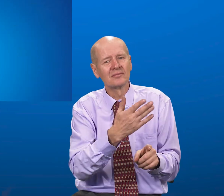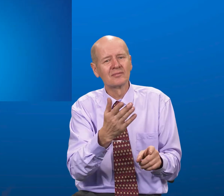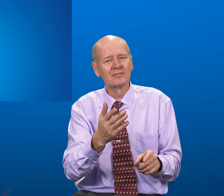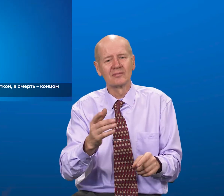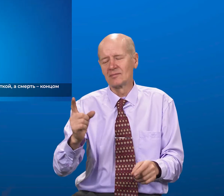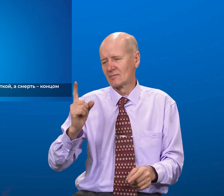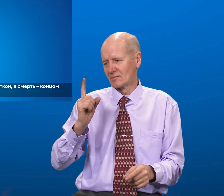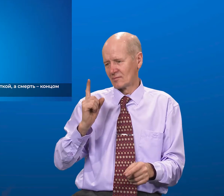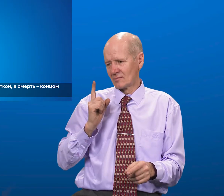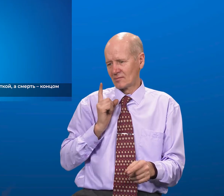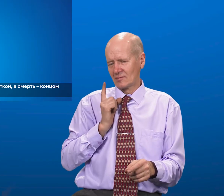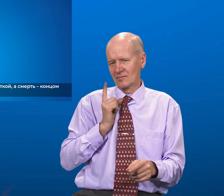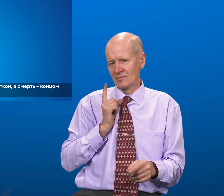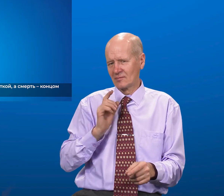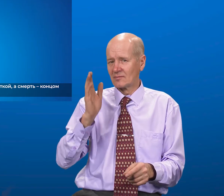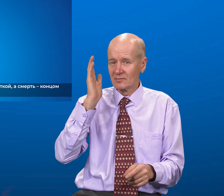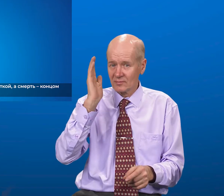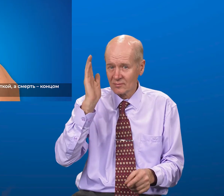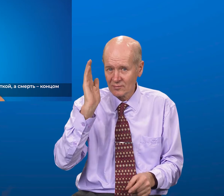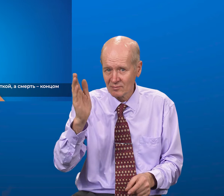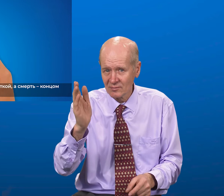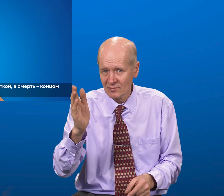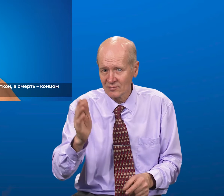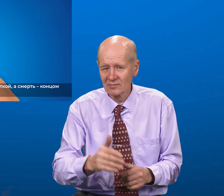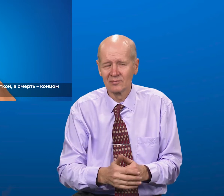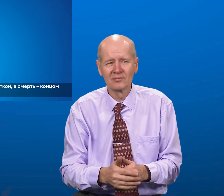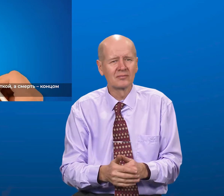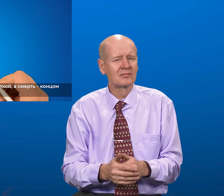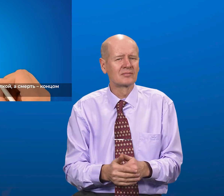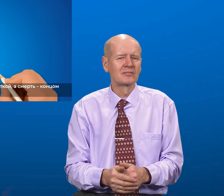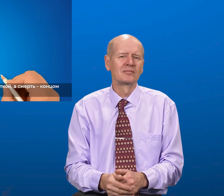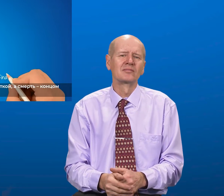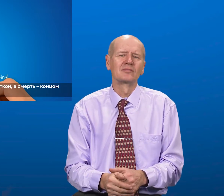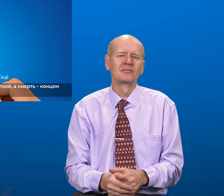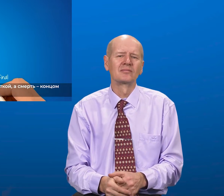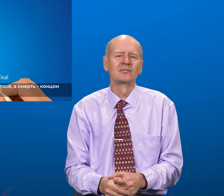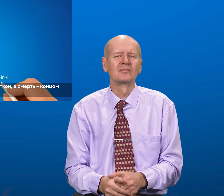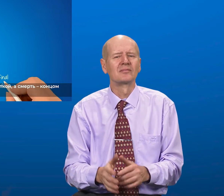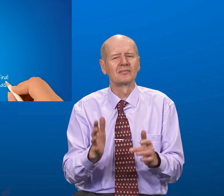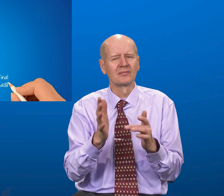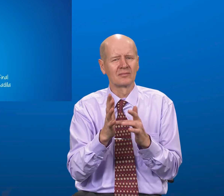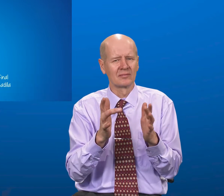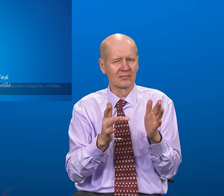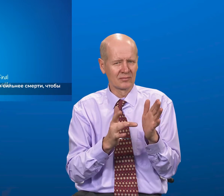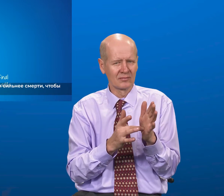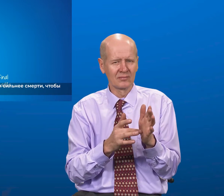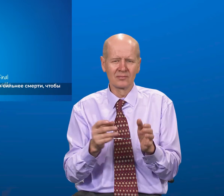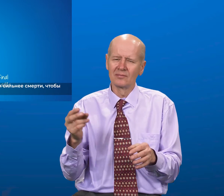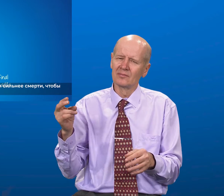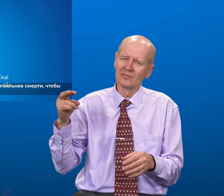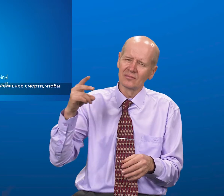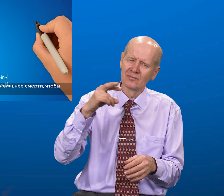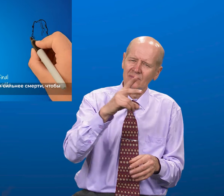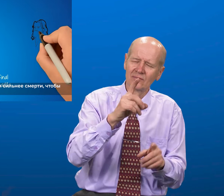будущего. Точно так же многие люди считают жизнь пыткой, а смерть – концом кошмара.